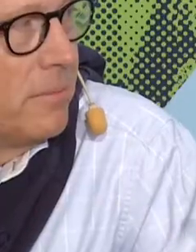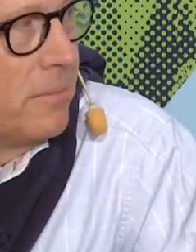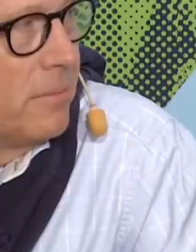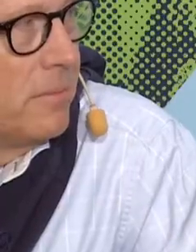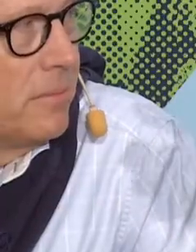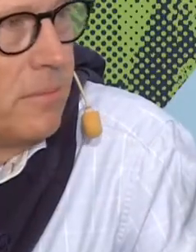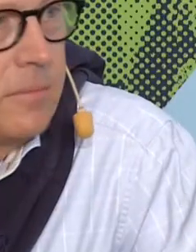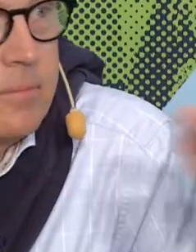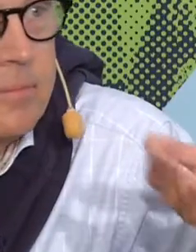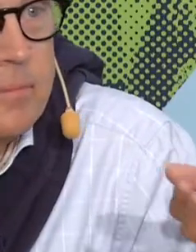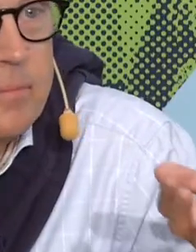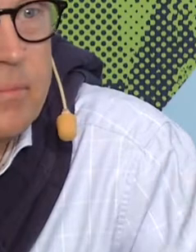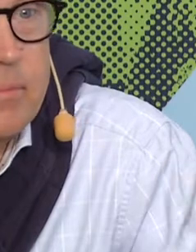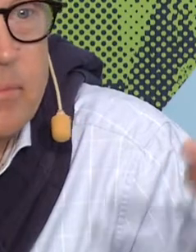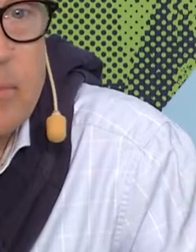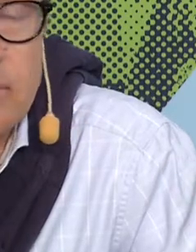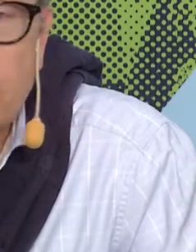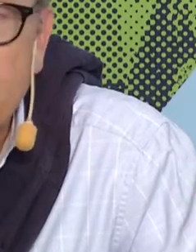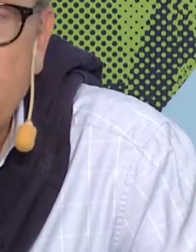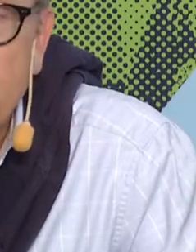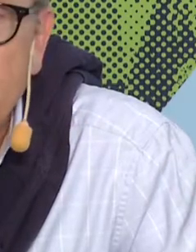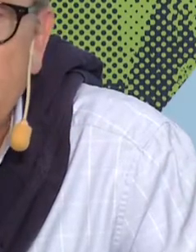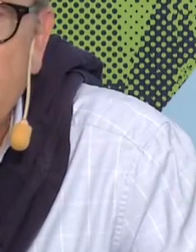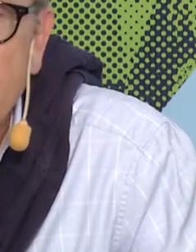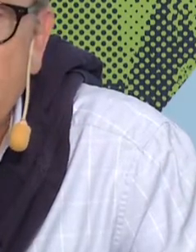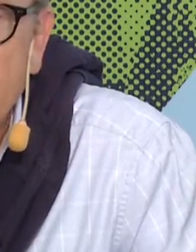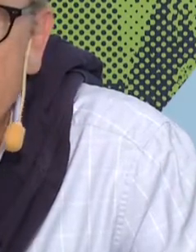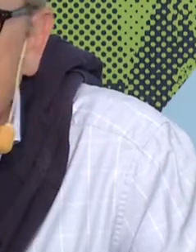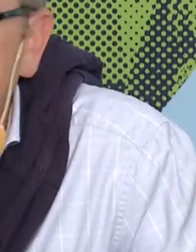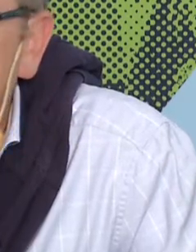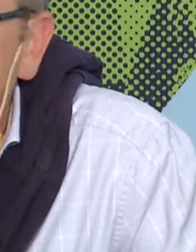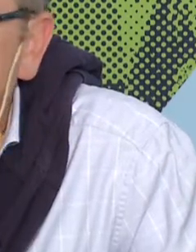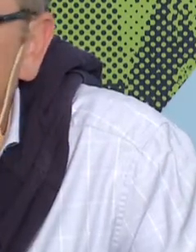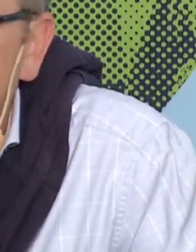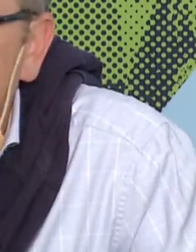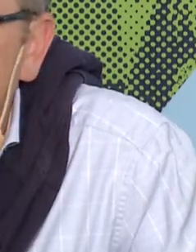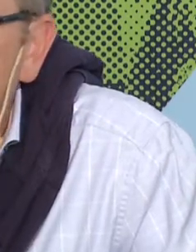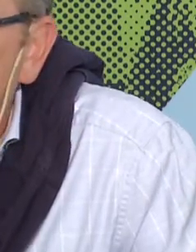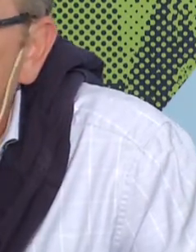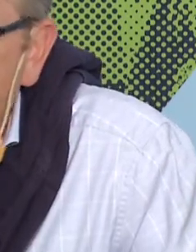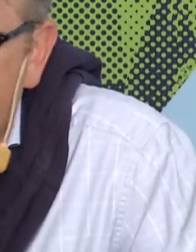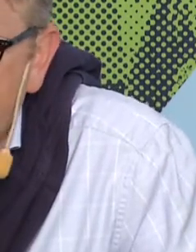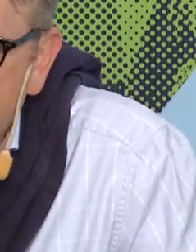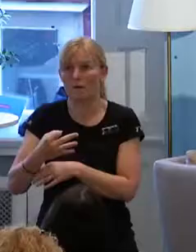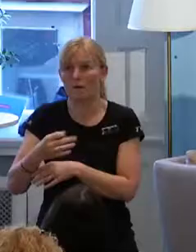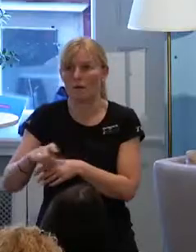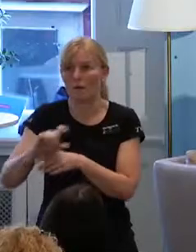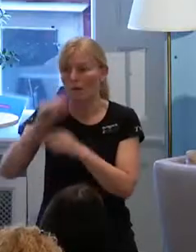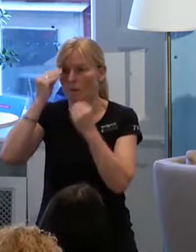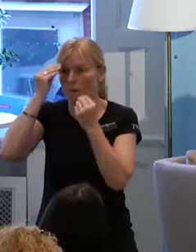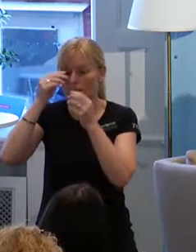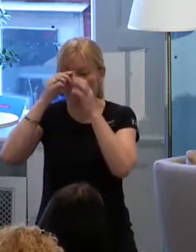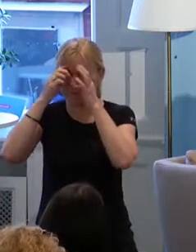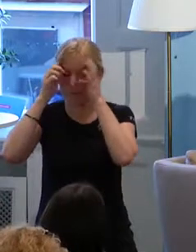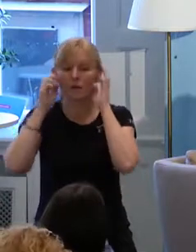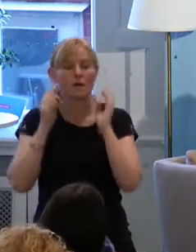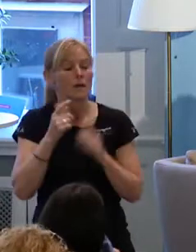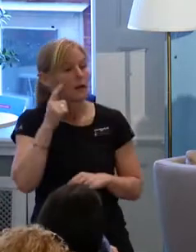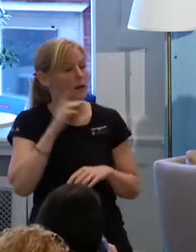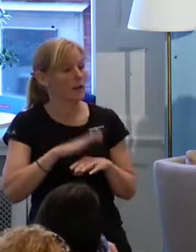då parterna, men också staten måste skattemässigt och annat se till att stimulera den här typen av fortbildning. Och sen tror jag en sak, vi